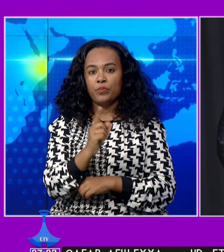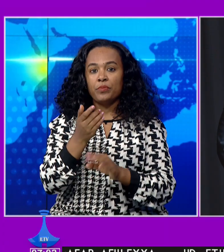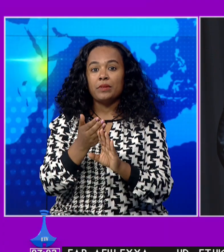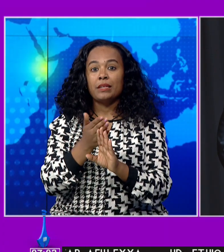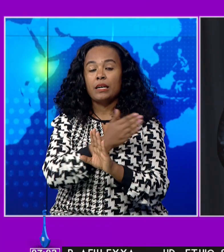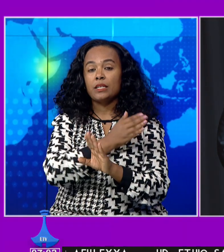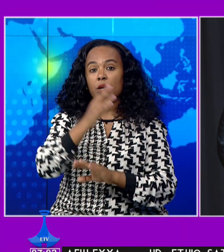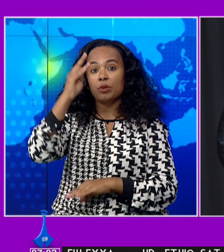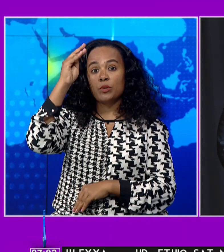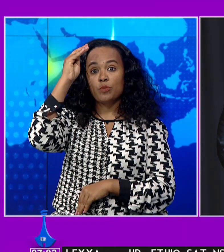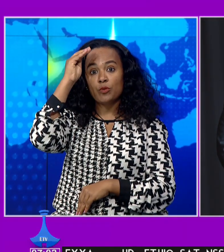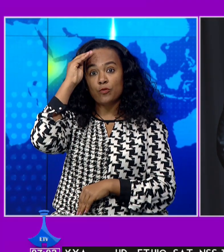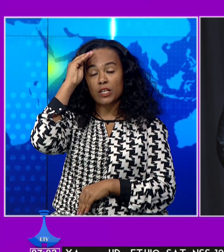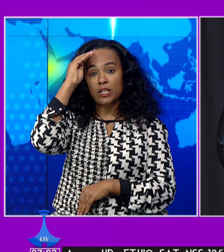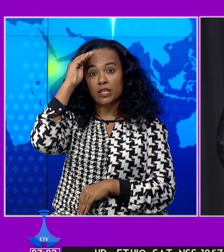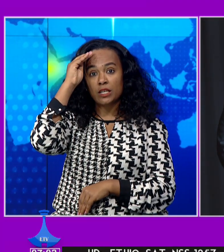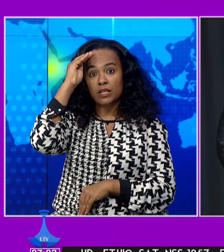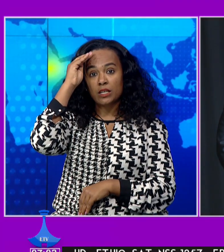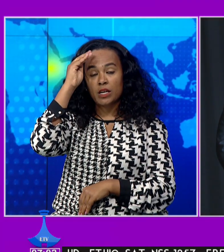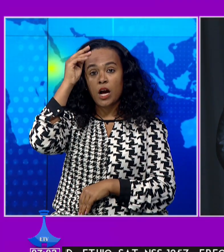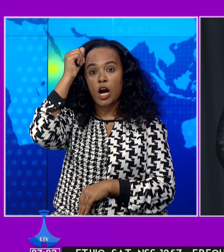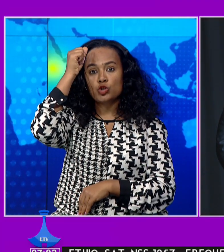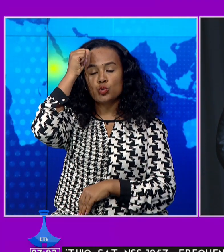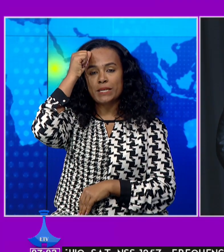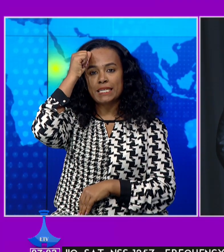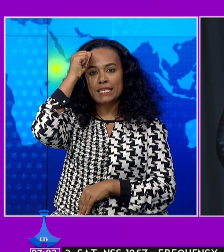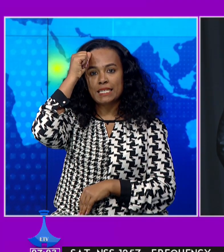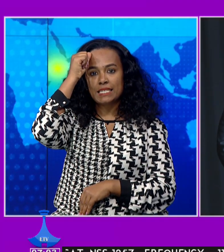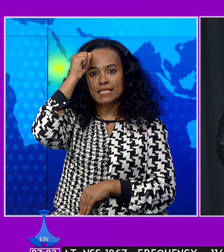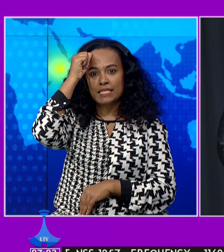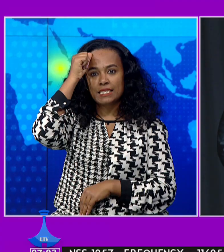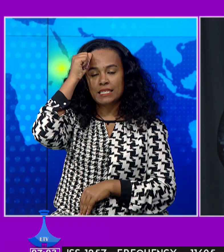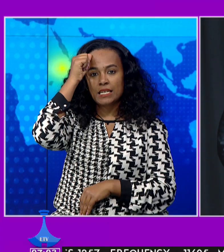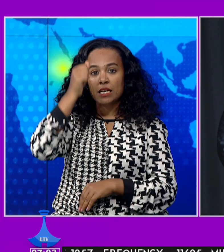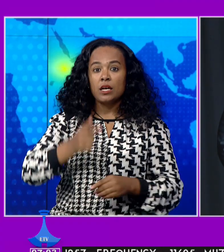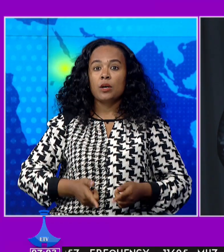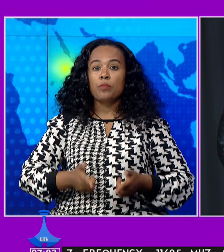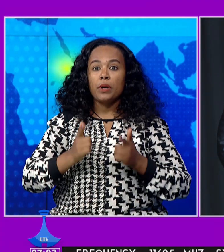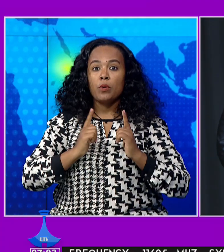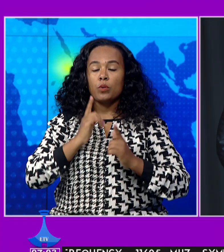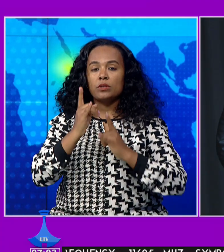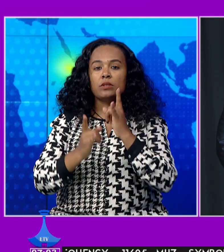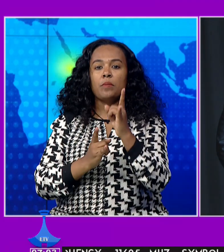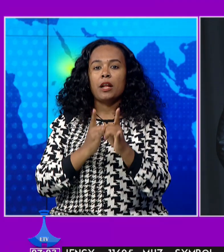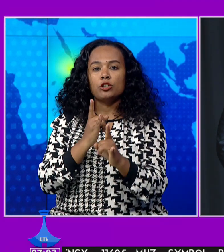ተቀዳሚ ሙፍቲ ሀጂ ዑመር ኢድሪስ በሕይወት ዘመናቸው